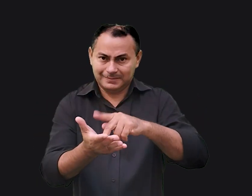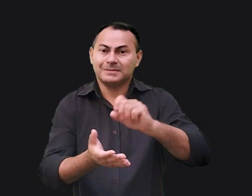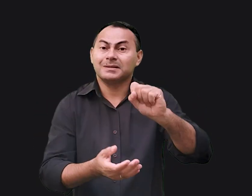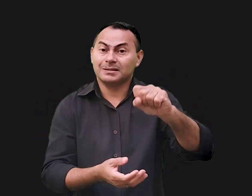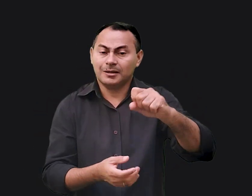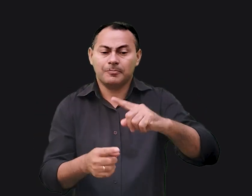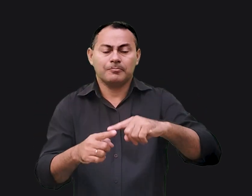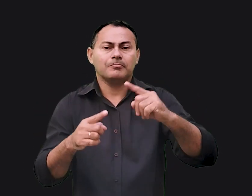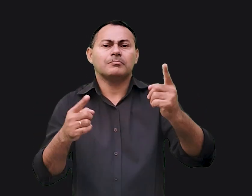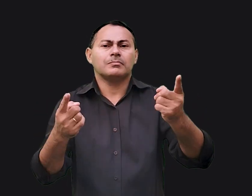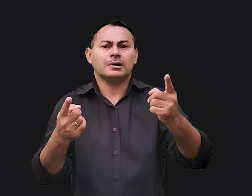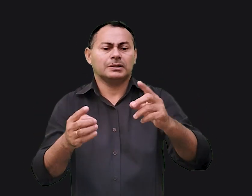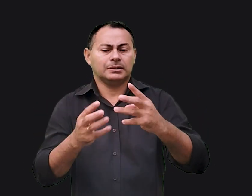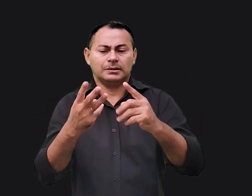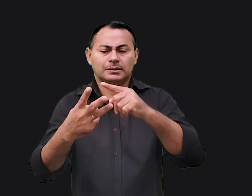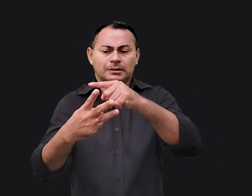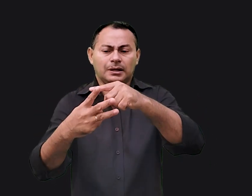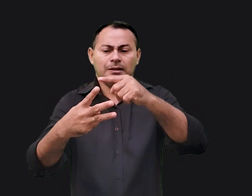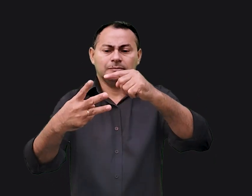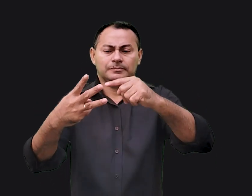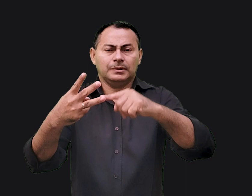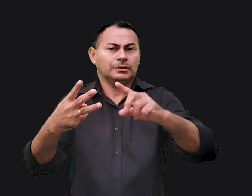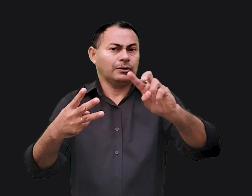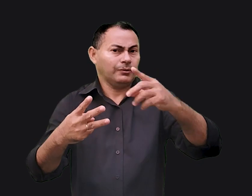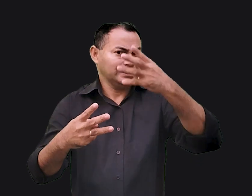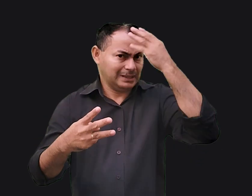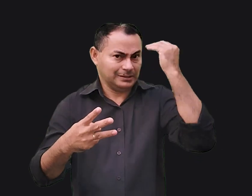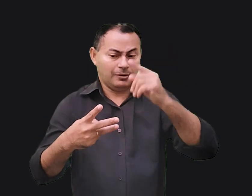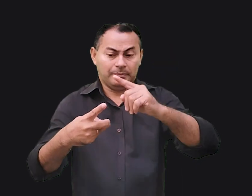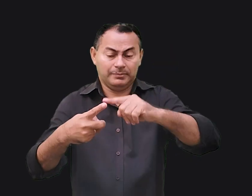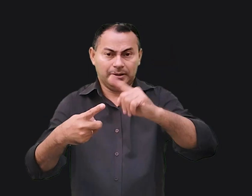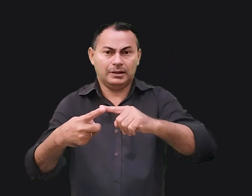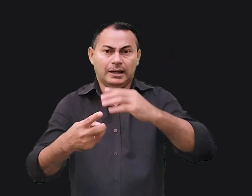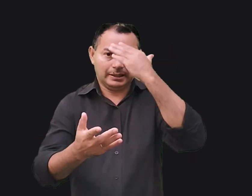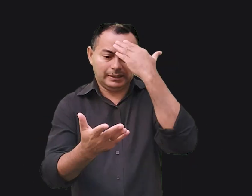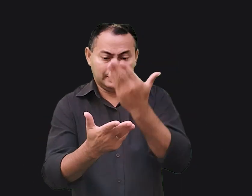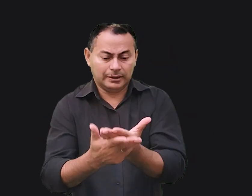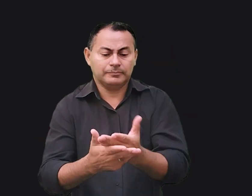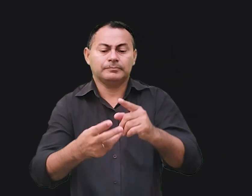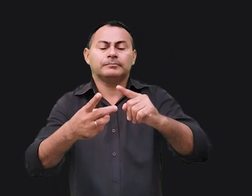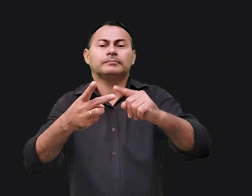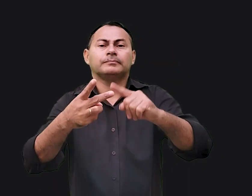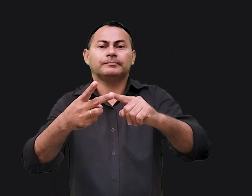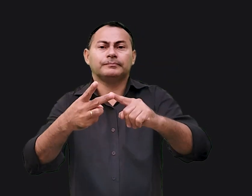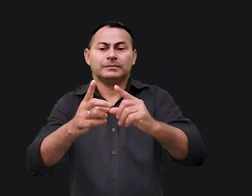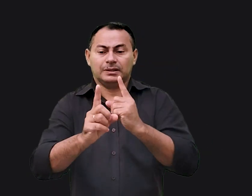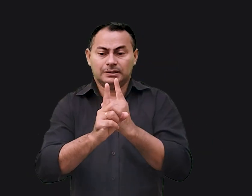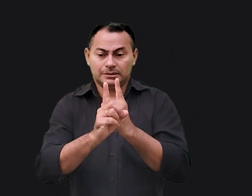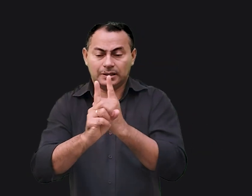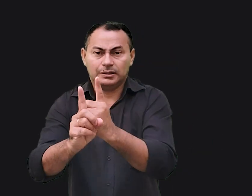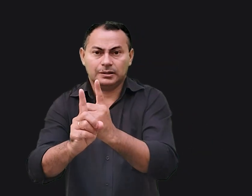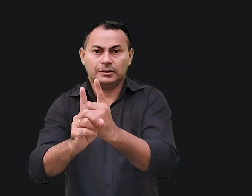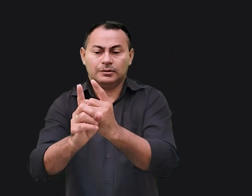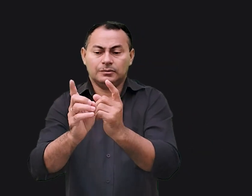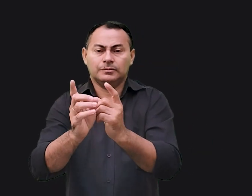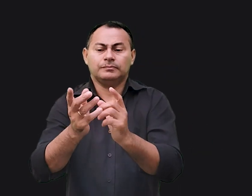mesmo. Mas são 3 fases, não esqueça. A primeira é crer. Segunda, seguir ou ser